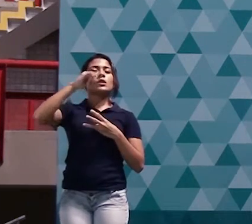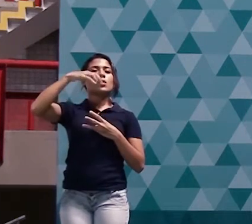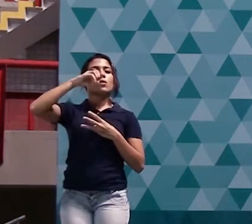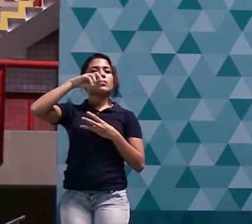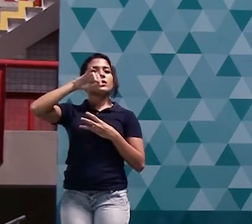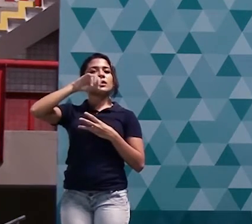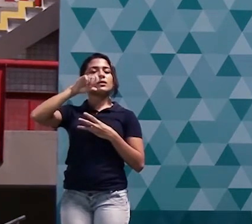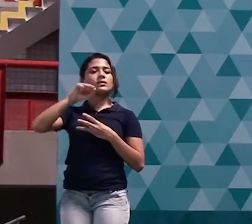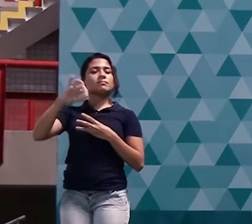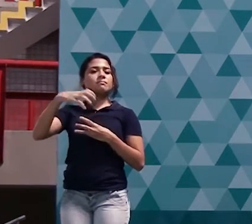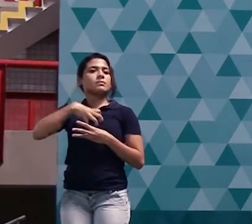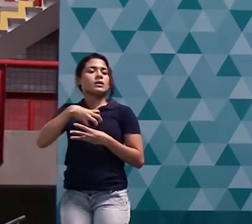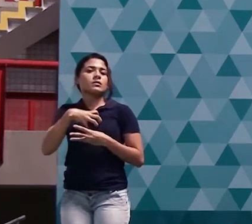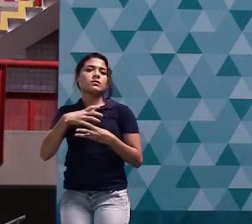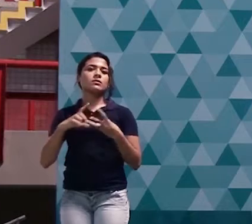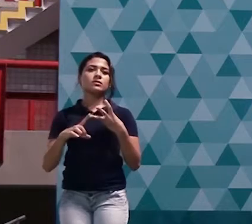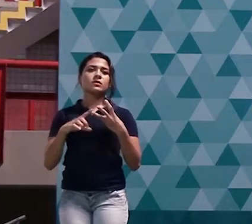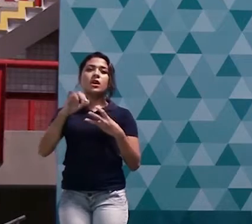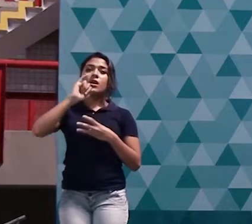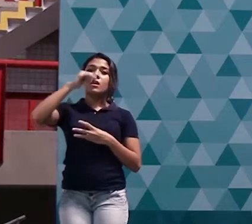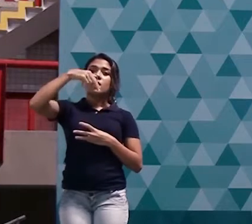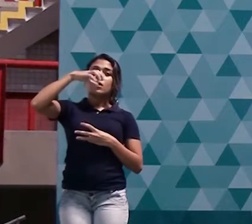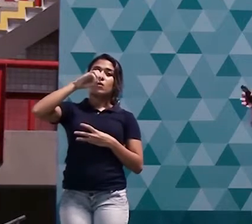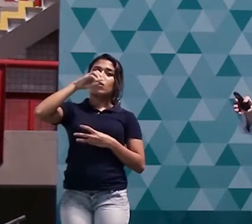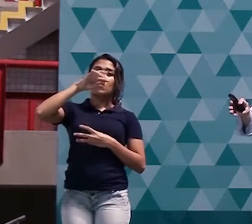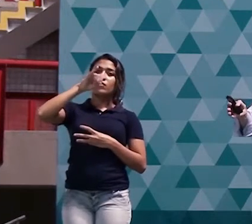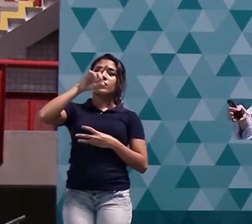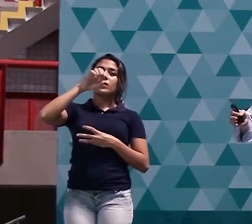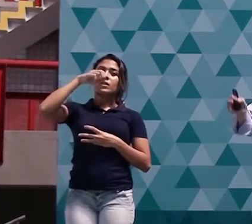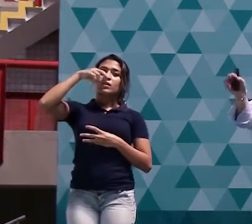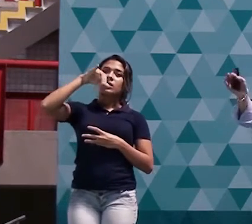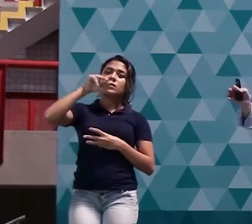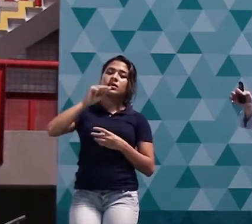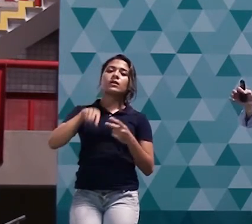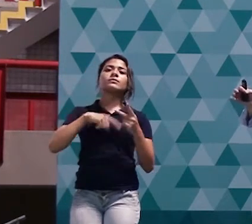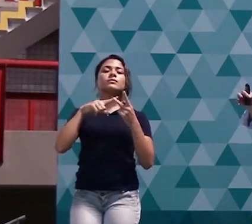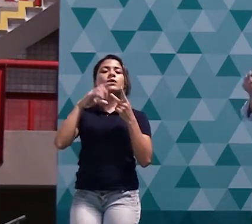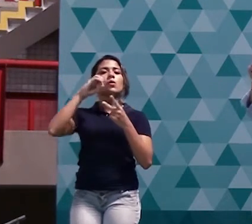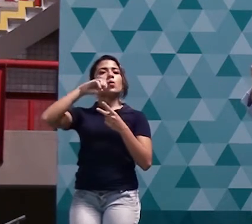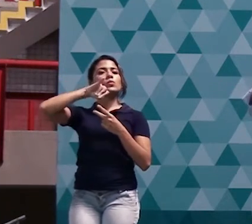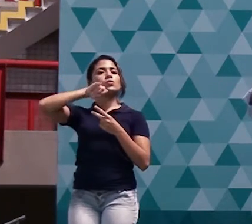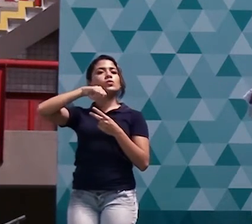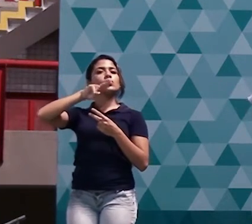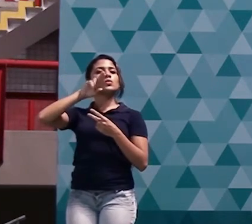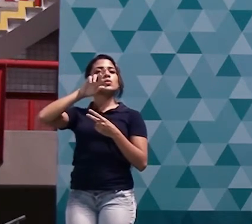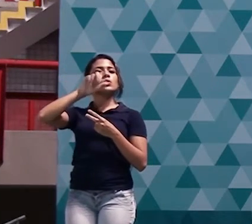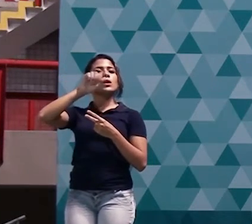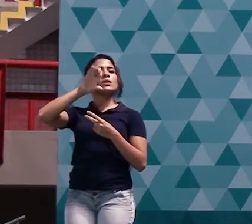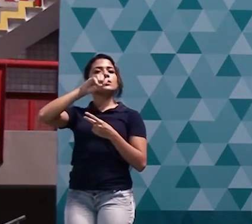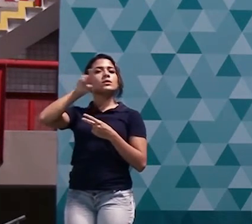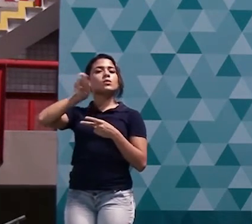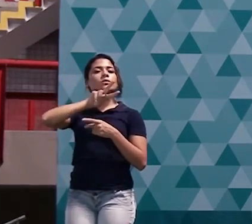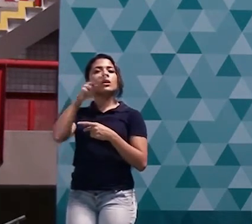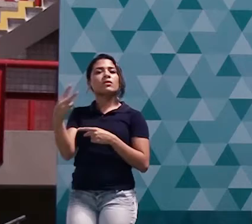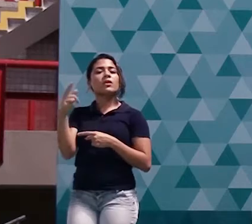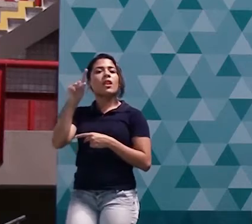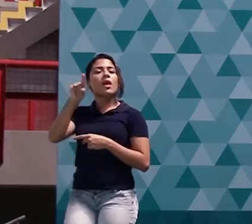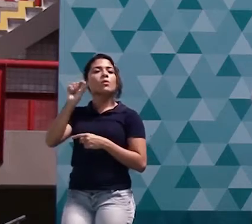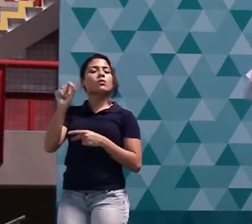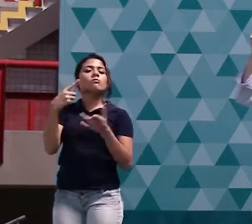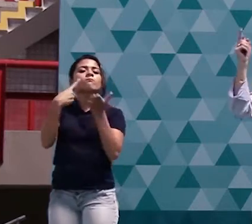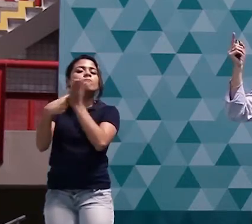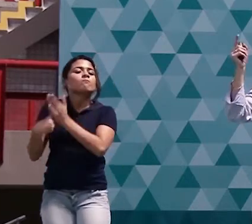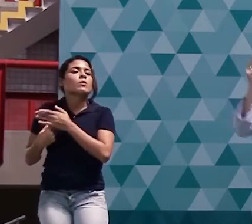Inconfidência e conjuração é sinônimo. Inconfidência, conjuração, significa conspiração. Eles